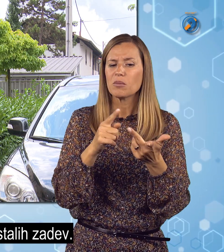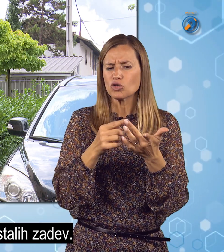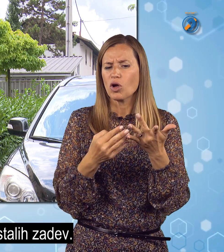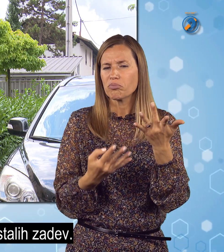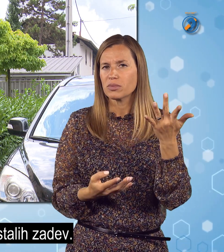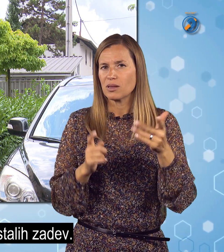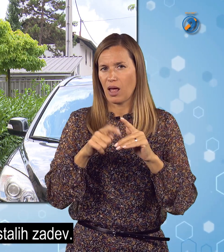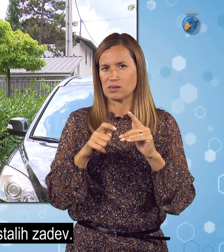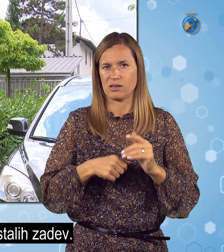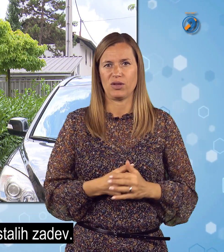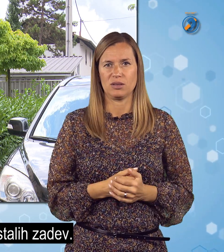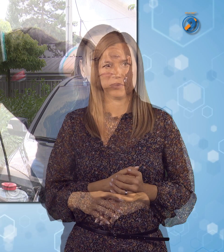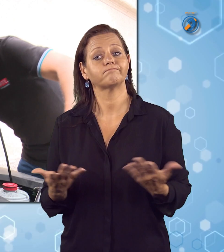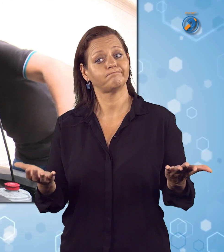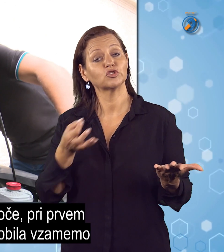zadev.